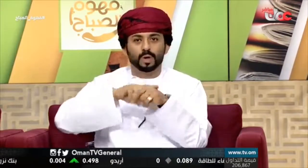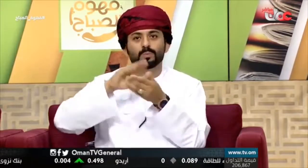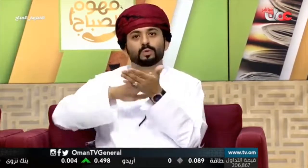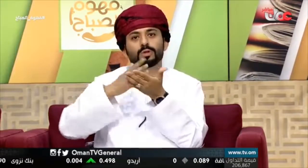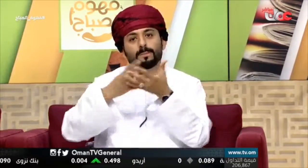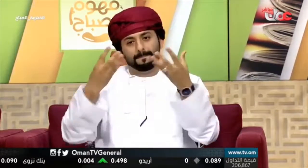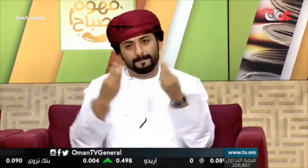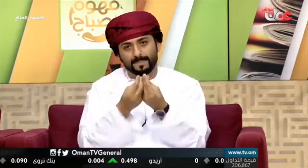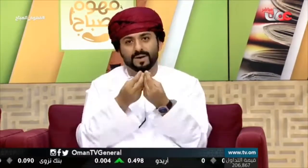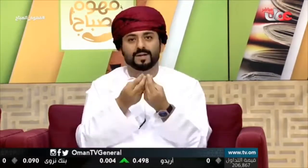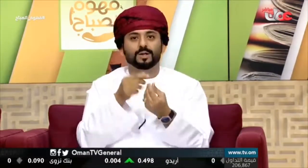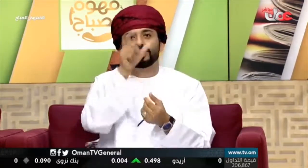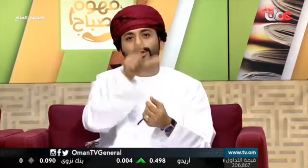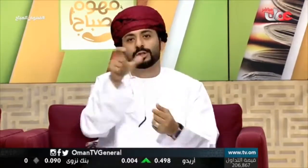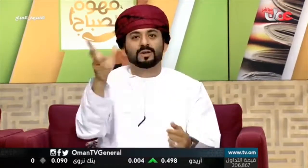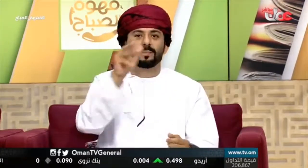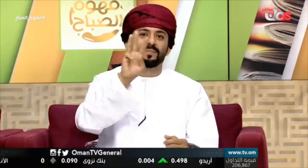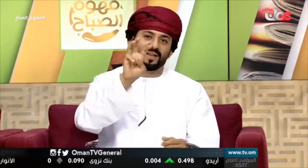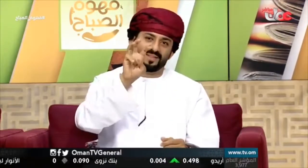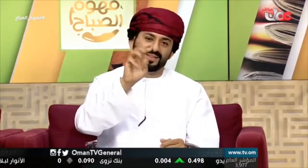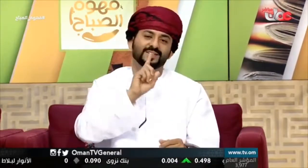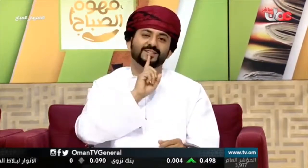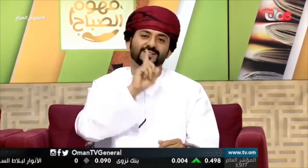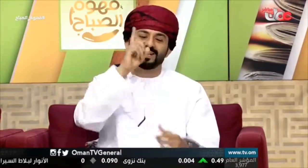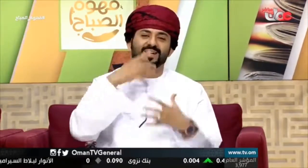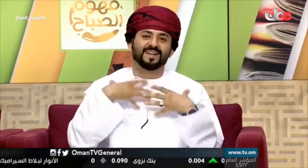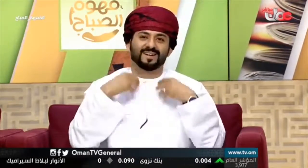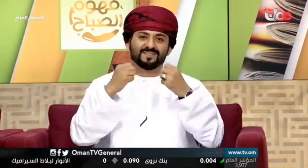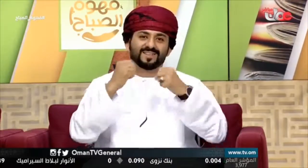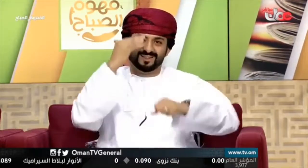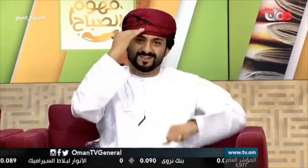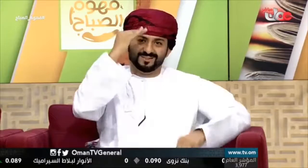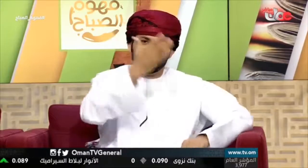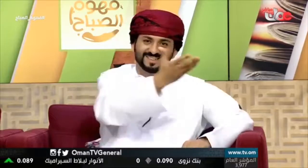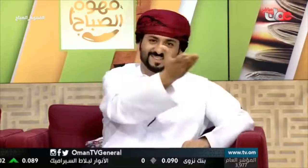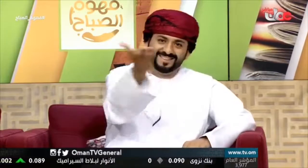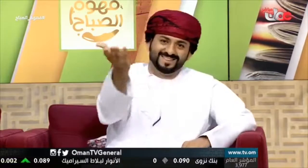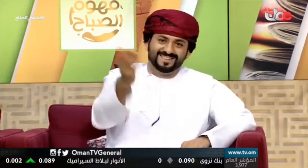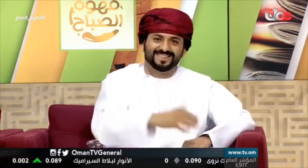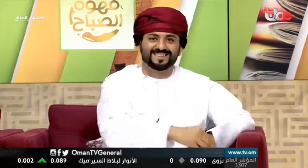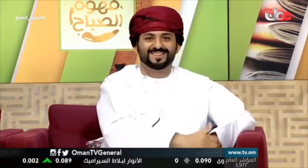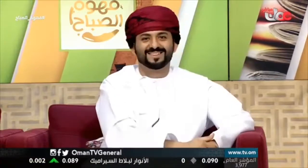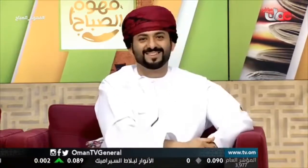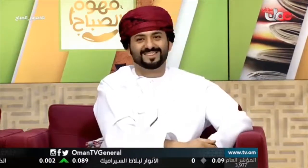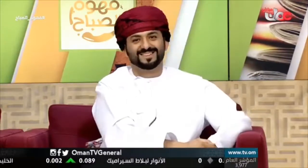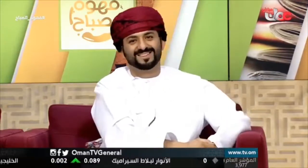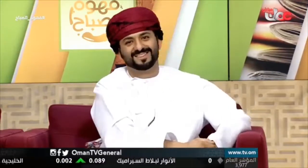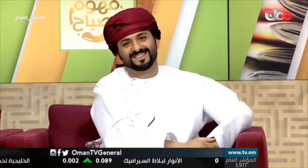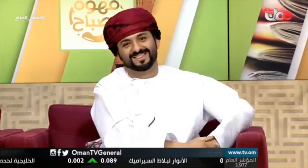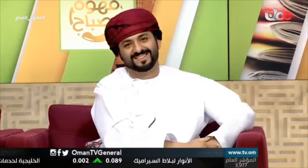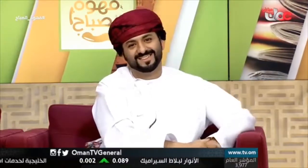دولة فلسطين أيضا موجودة معنا عدد من الصم، وراح يكون هذه مشاركة طيبة، والسلام عليكم ورحمة الله وبركاته.